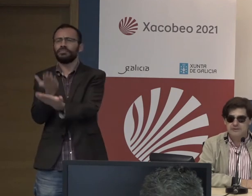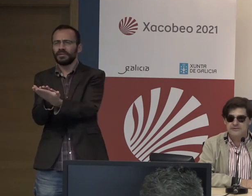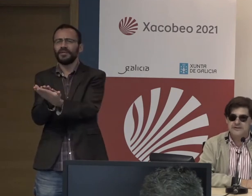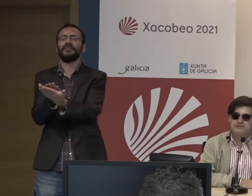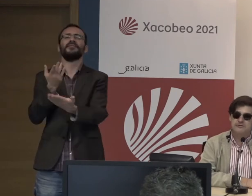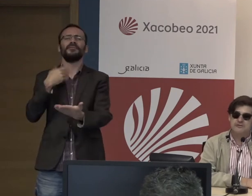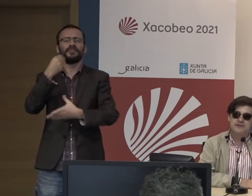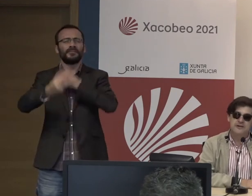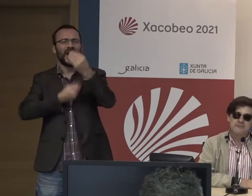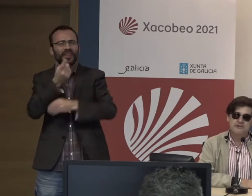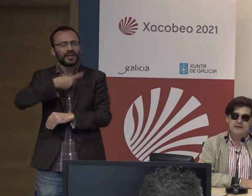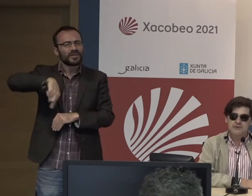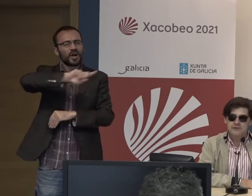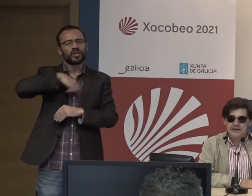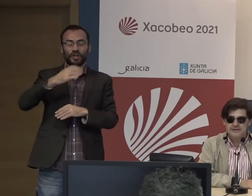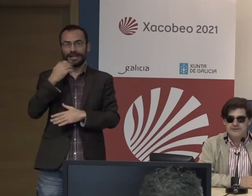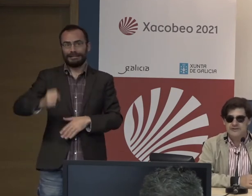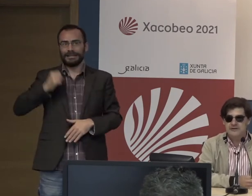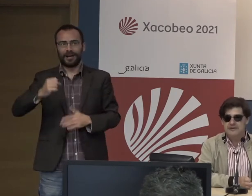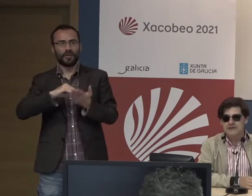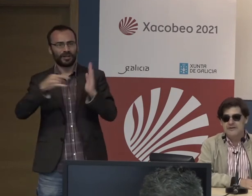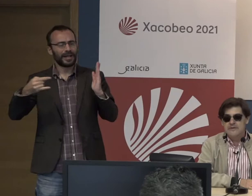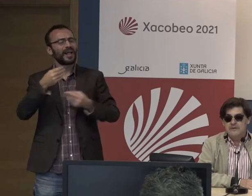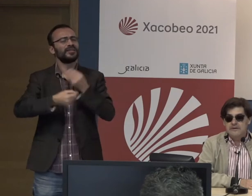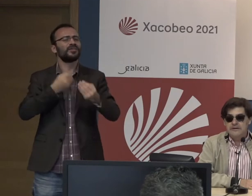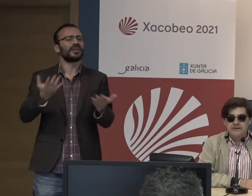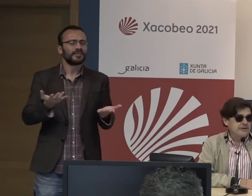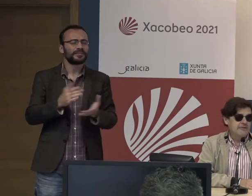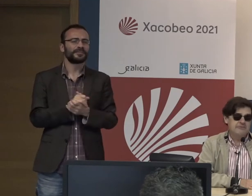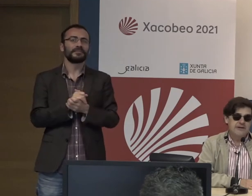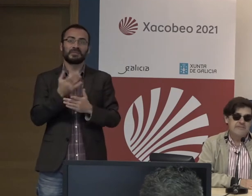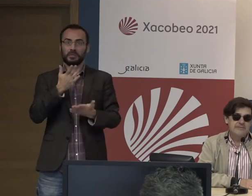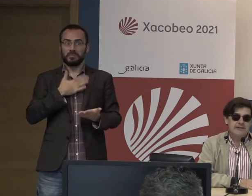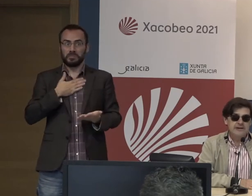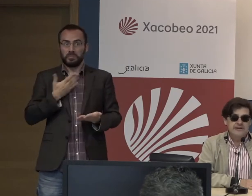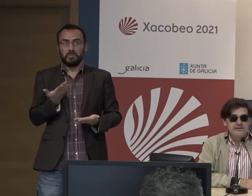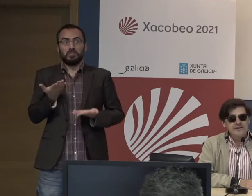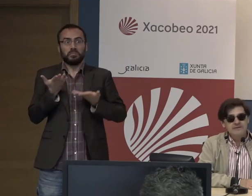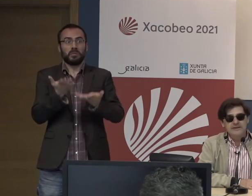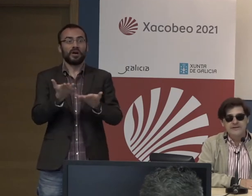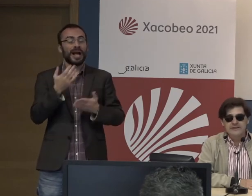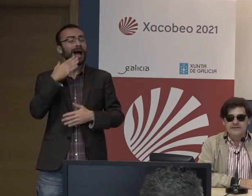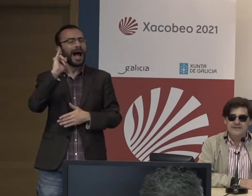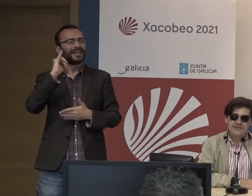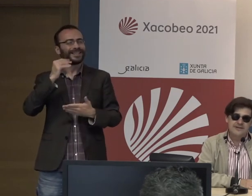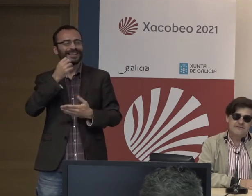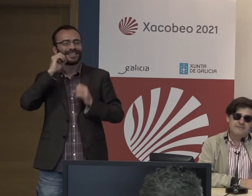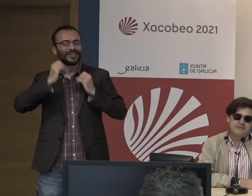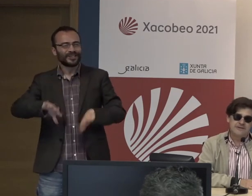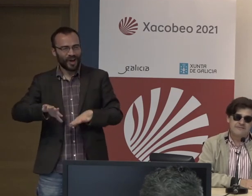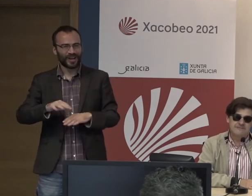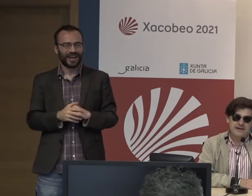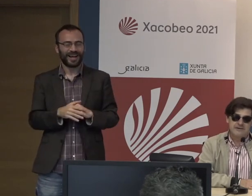¿Qué podemos hacer nosotros por esa comedia dentro del camino? Y ella le dije, pues mira, hay una leyenda que dice, ahora